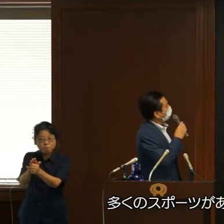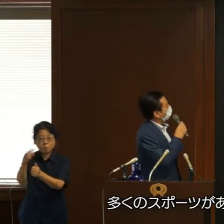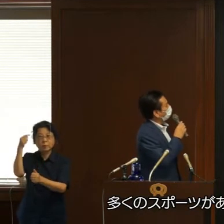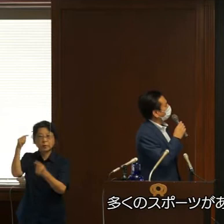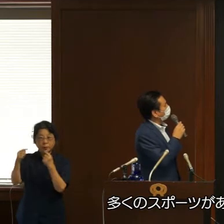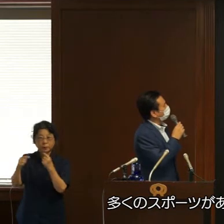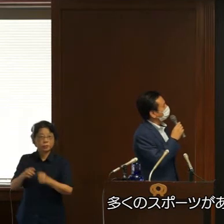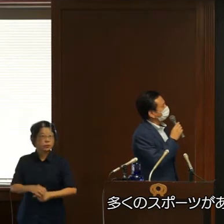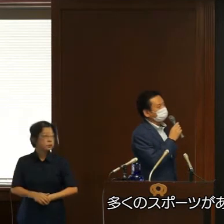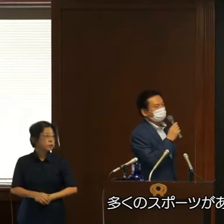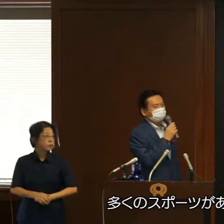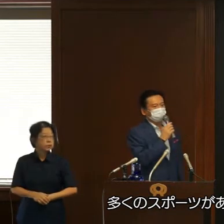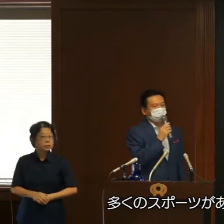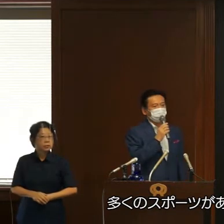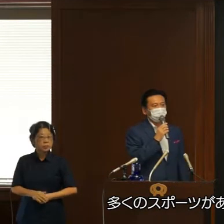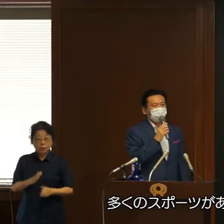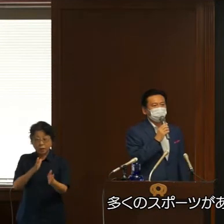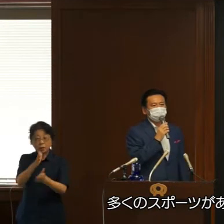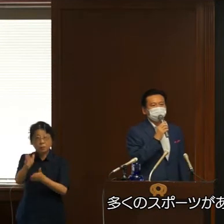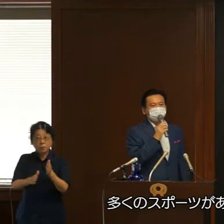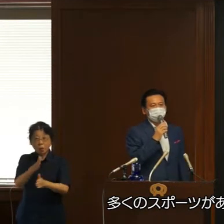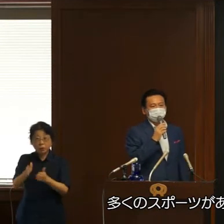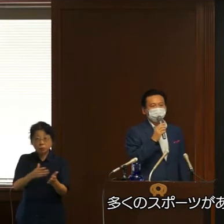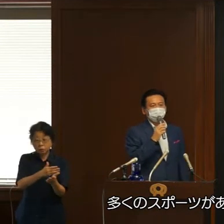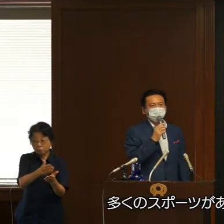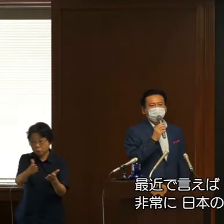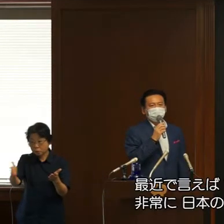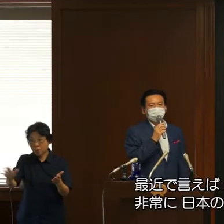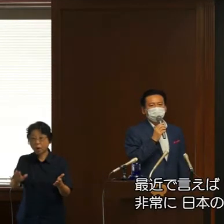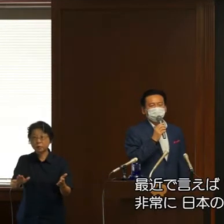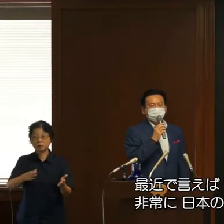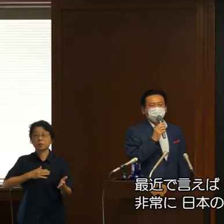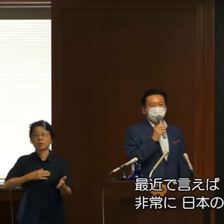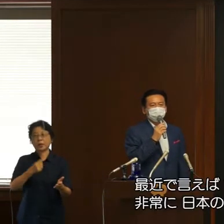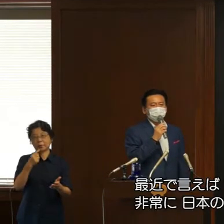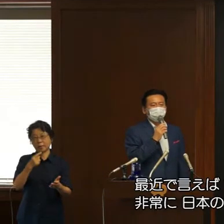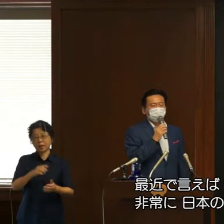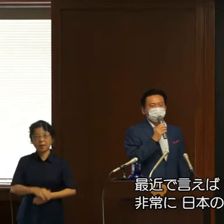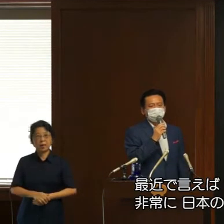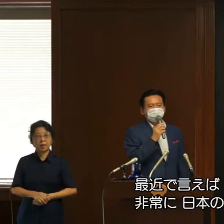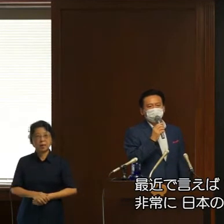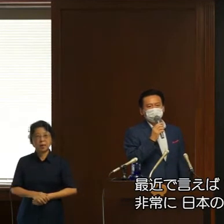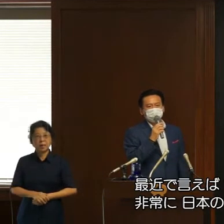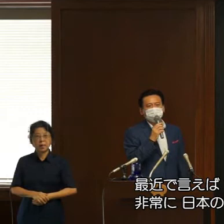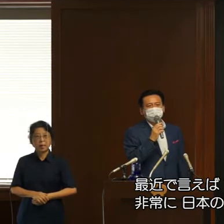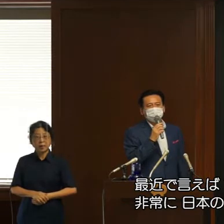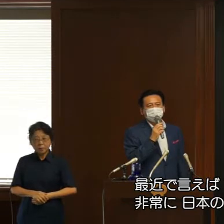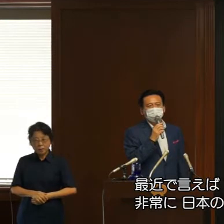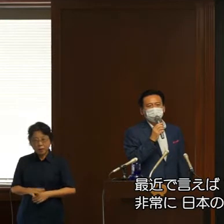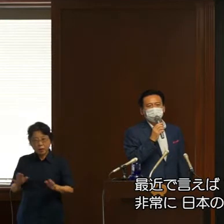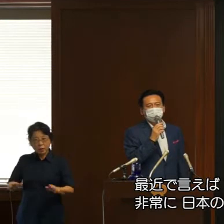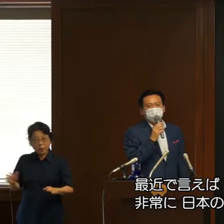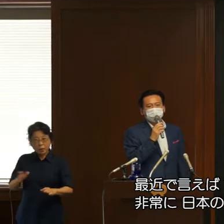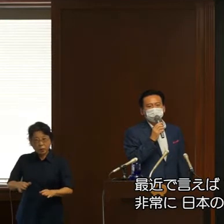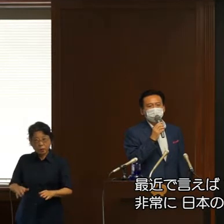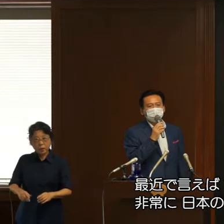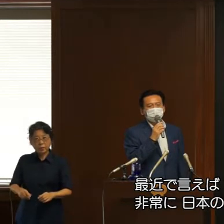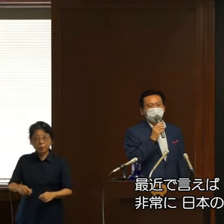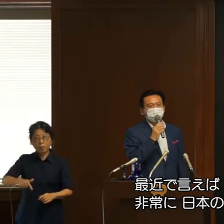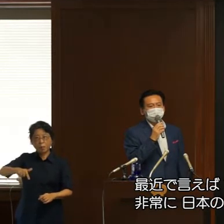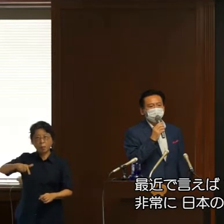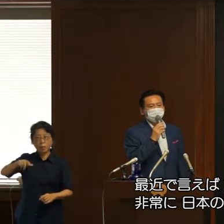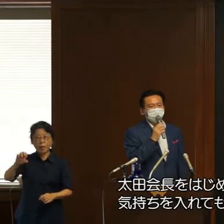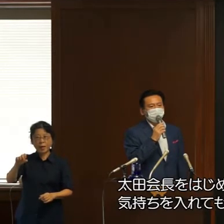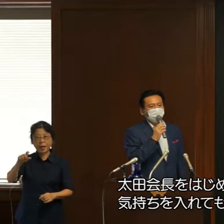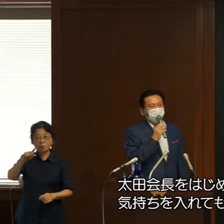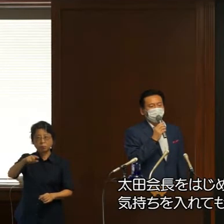あ、多くのスポーツがあることに気づかされます。最近で言えばフェンシングなんかは非常に日本のフェンシング協